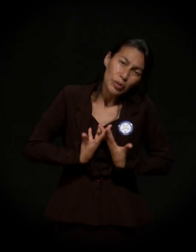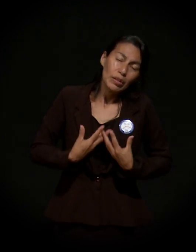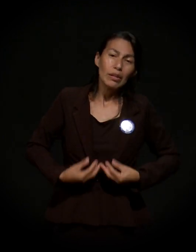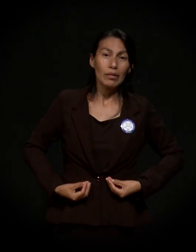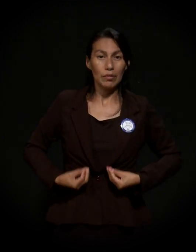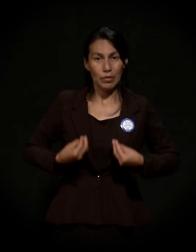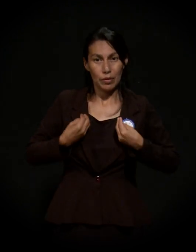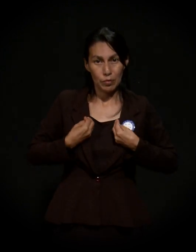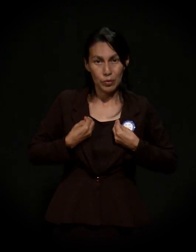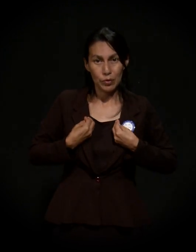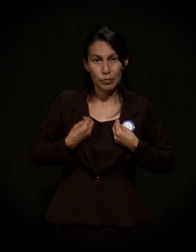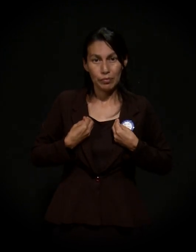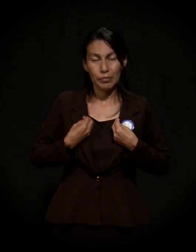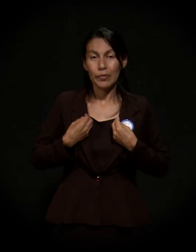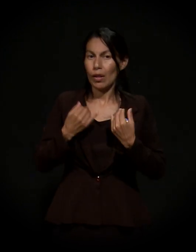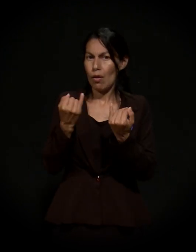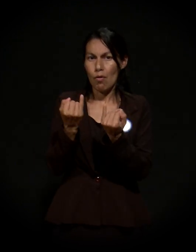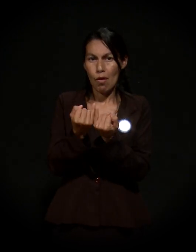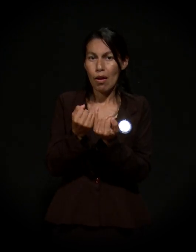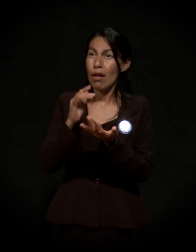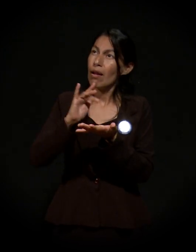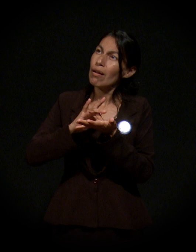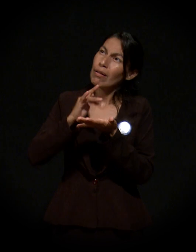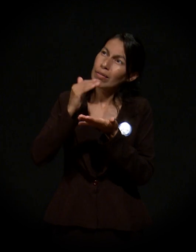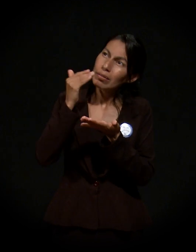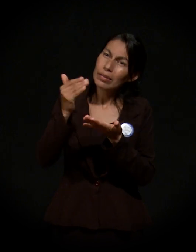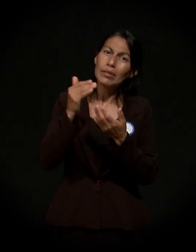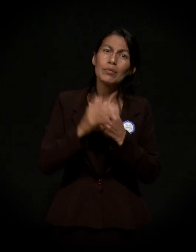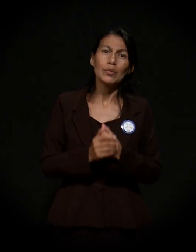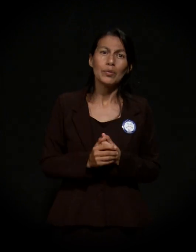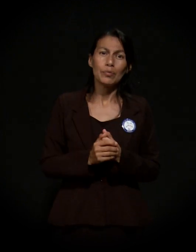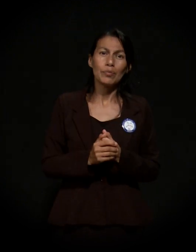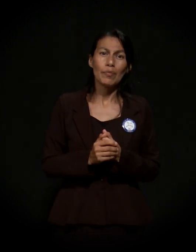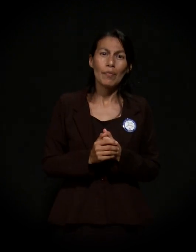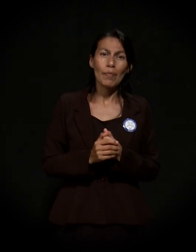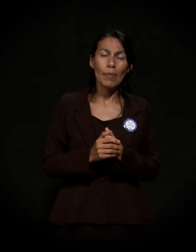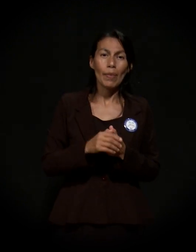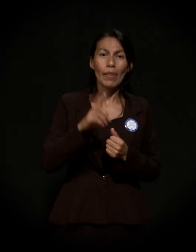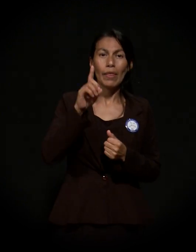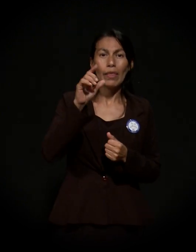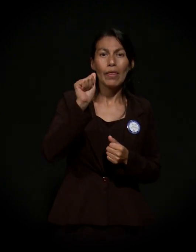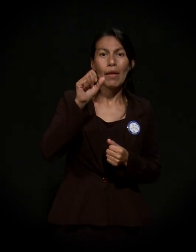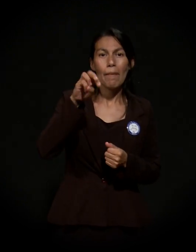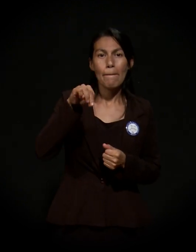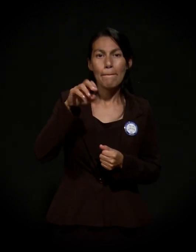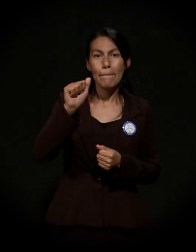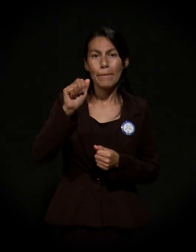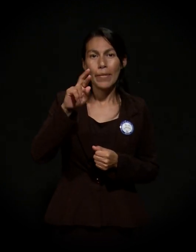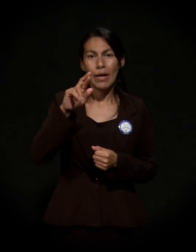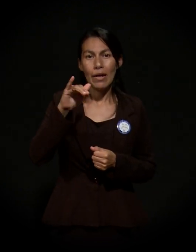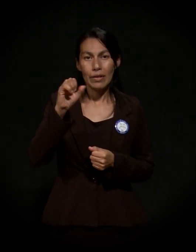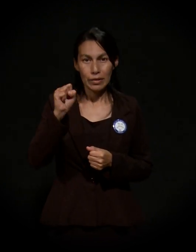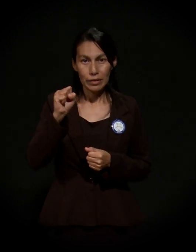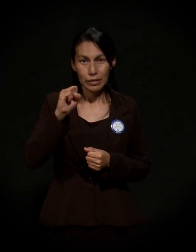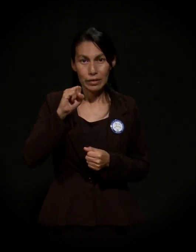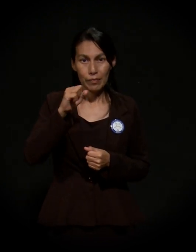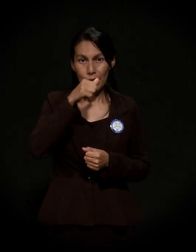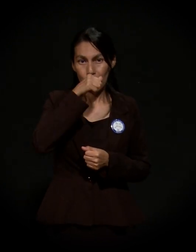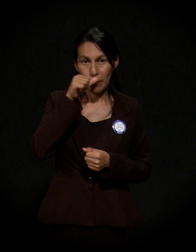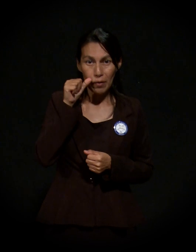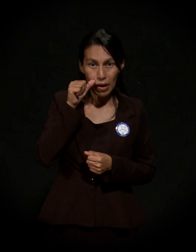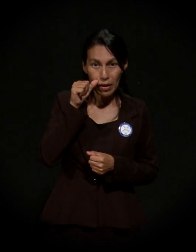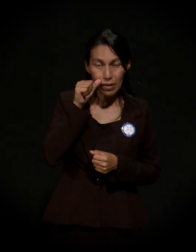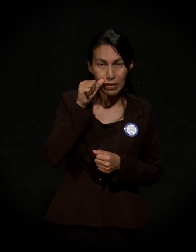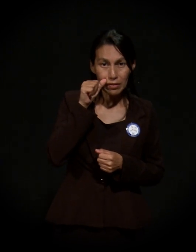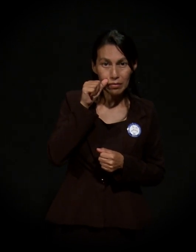vivimos. Estamos muy agradecidos también por la recuperación de Damaris de Juárez,